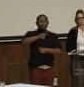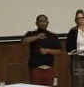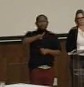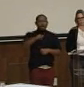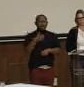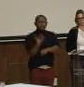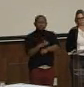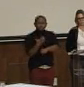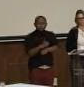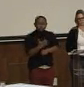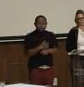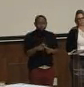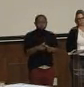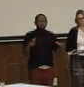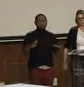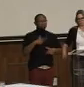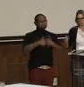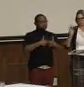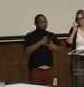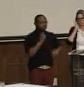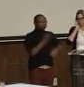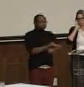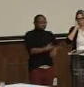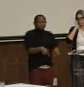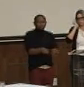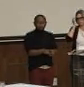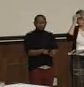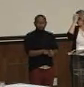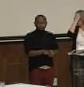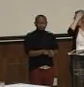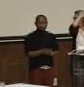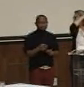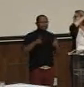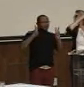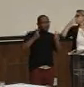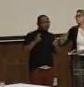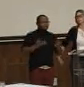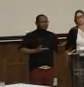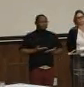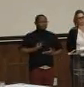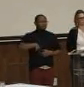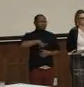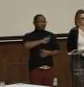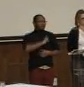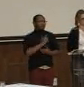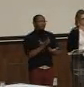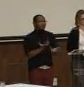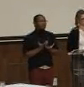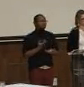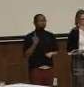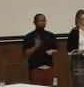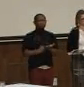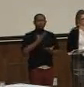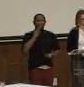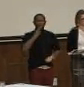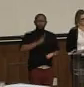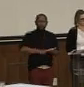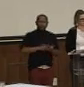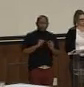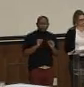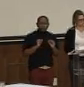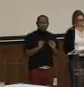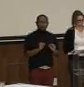estágio e até mesmo vagas de trabalhos. Em relação aos nossos servidores, nós queremos assumir o compromisso